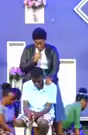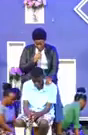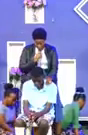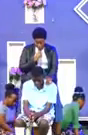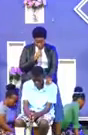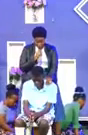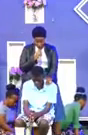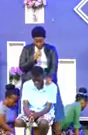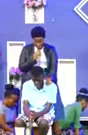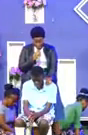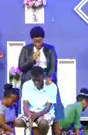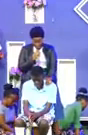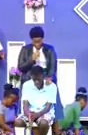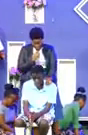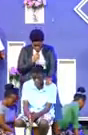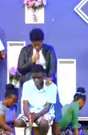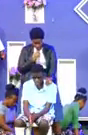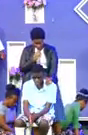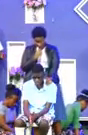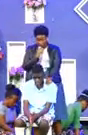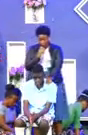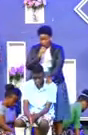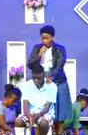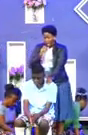gw'okutya amaanyi go galiwa,